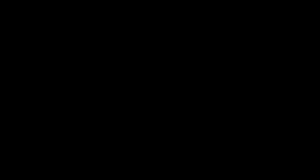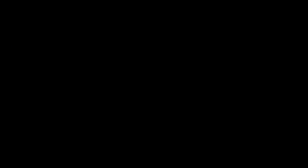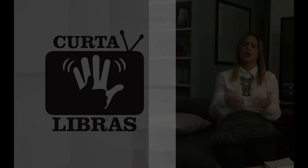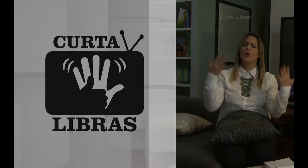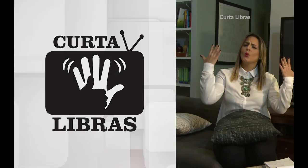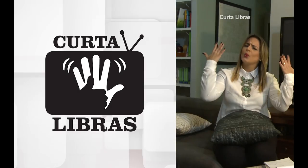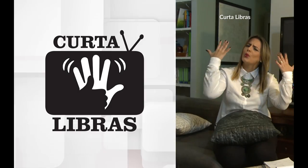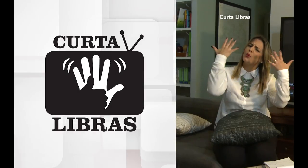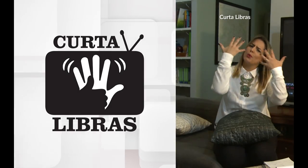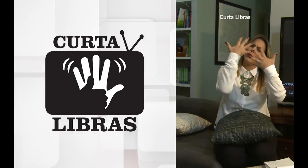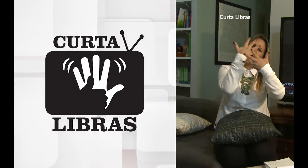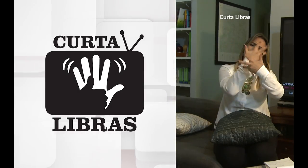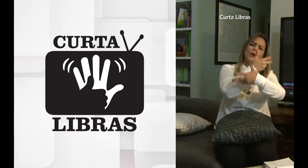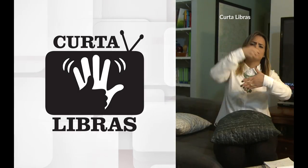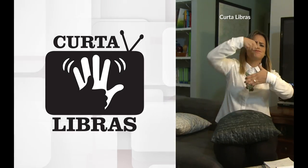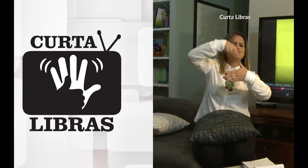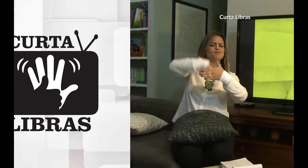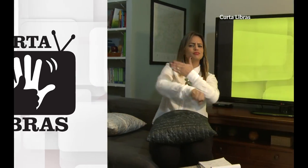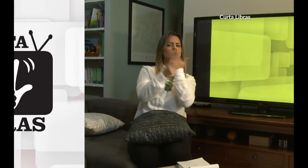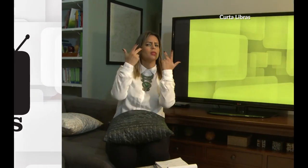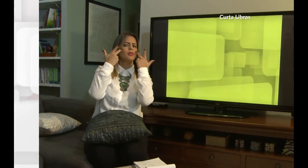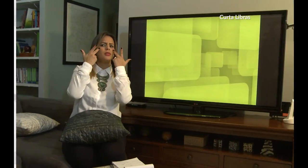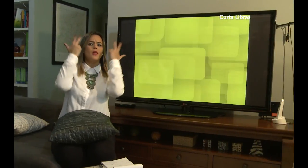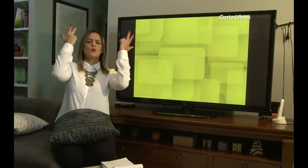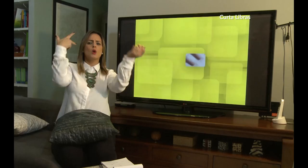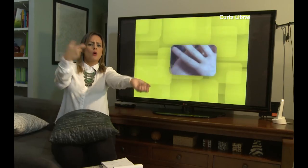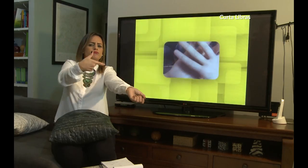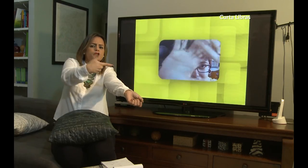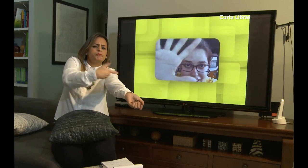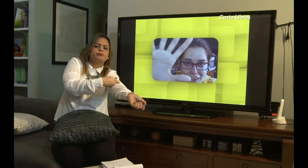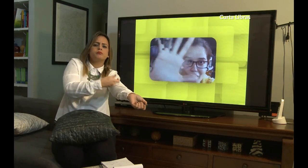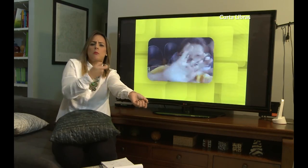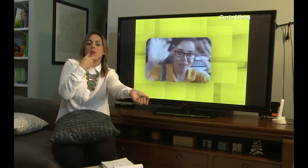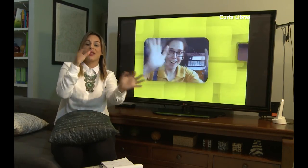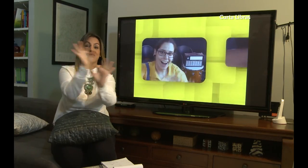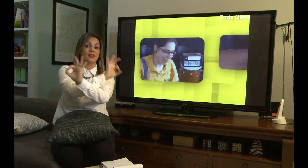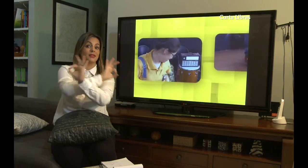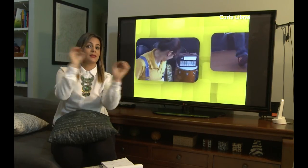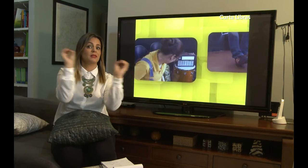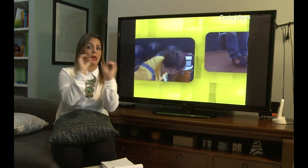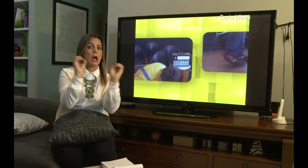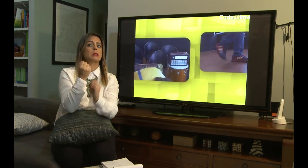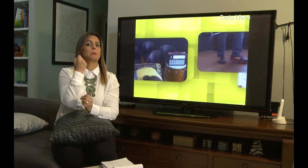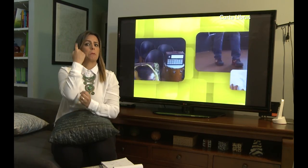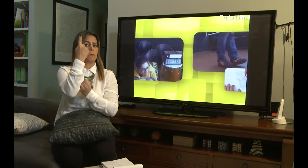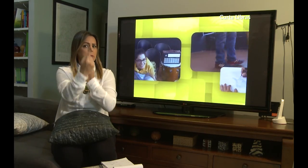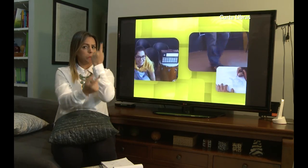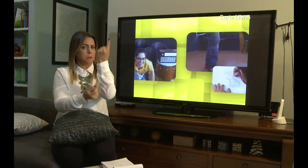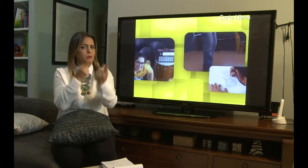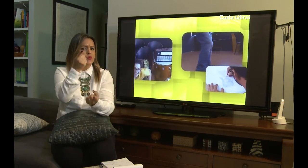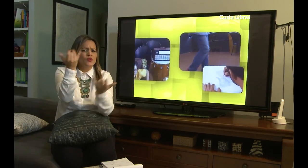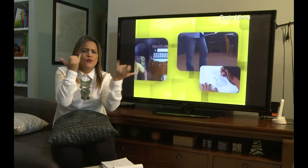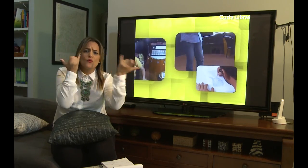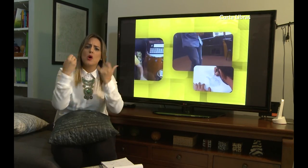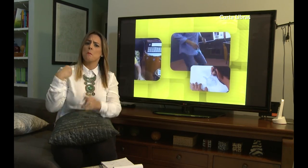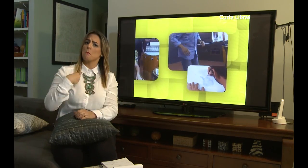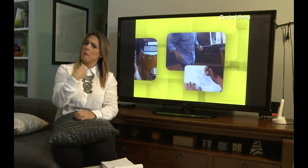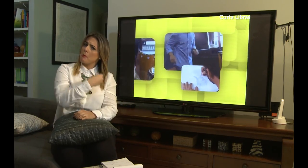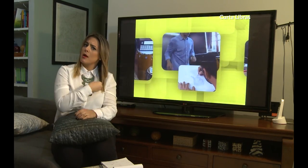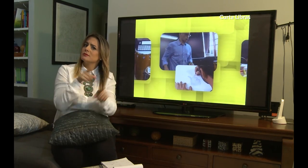Que linda essa experiência de parto natural Sem nenhuma medicação ou intervenção Busque informações sobre essa